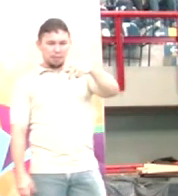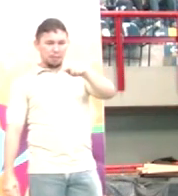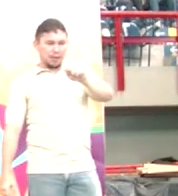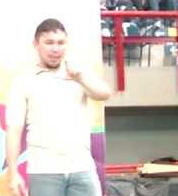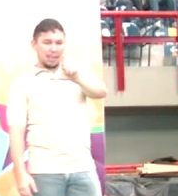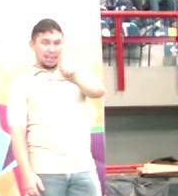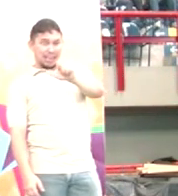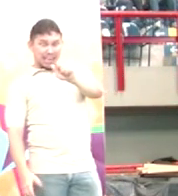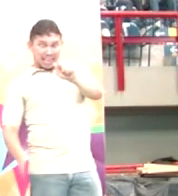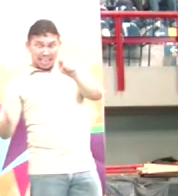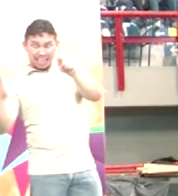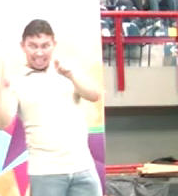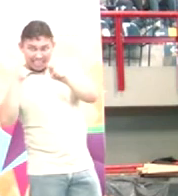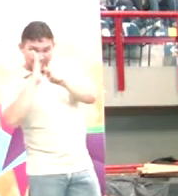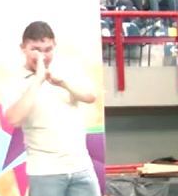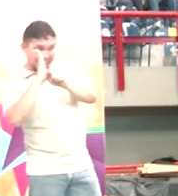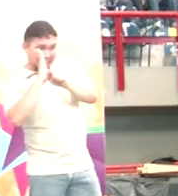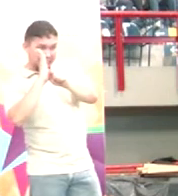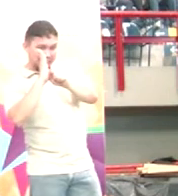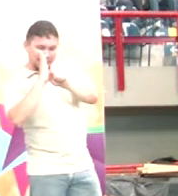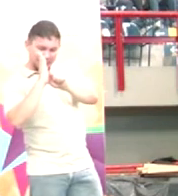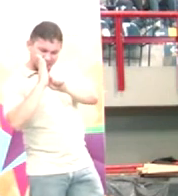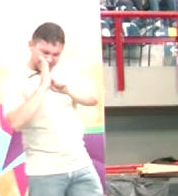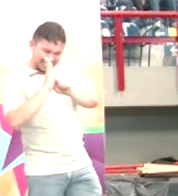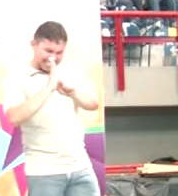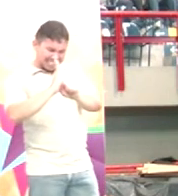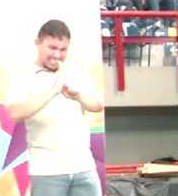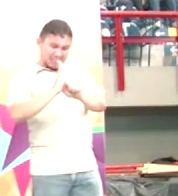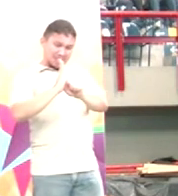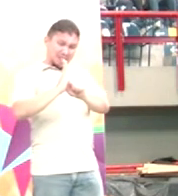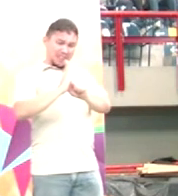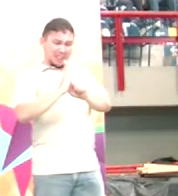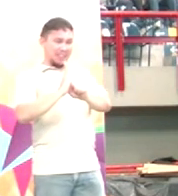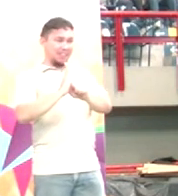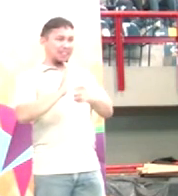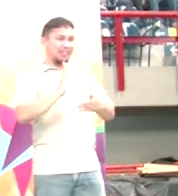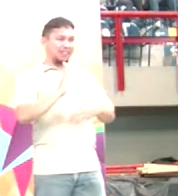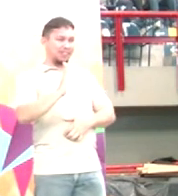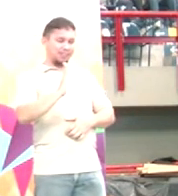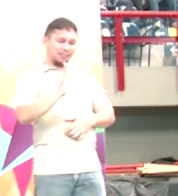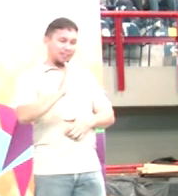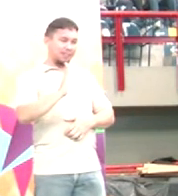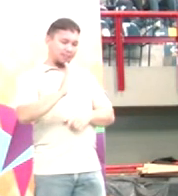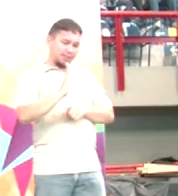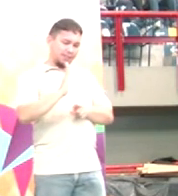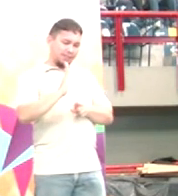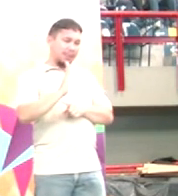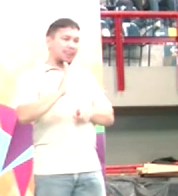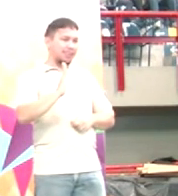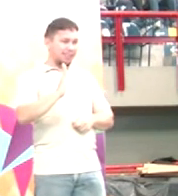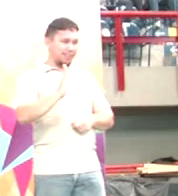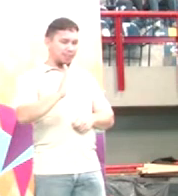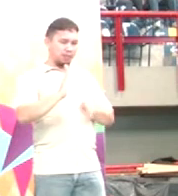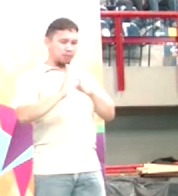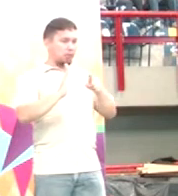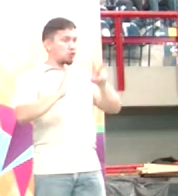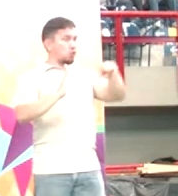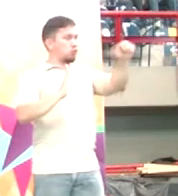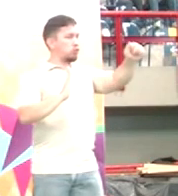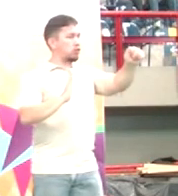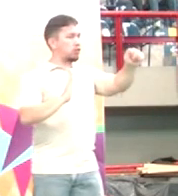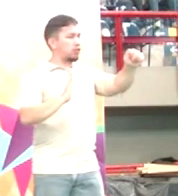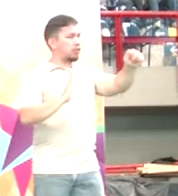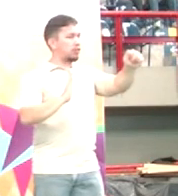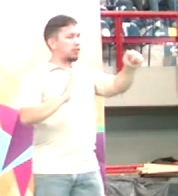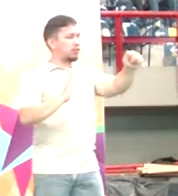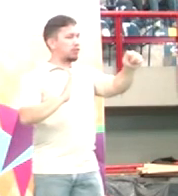lado, na pior das hipóteses, se tiver em cima daquela faixa, daquela moldura, você põe o tracinho embaixo, nunca em